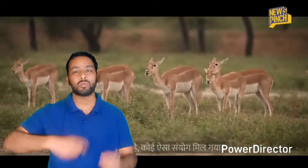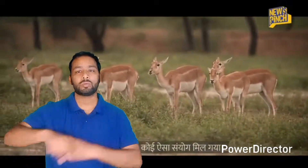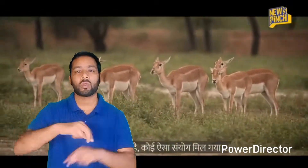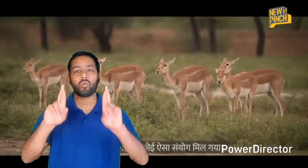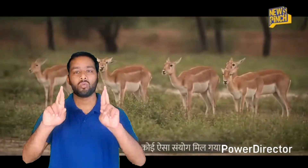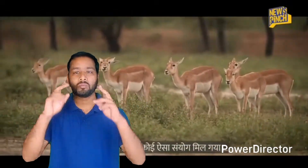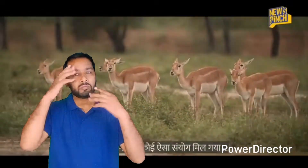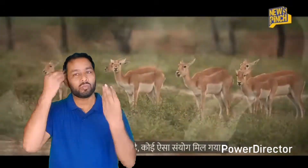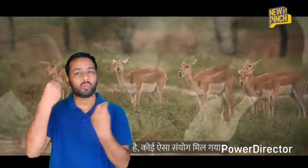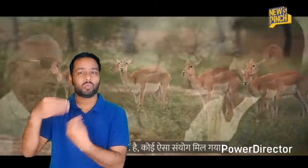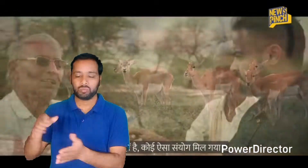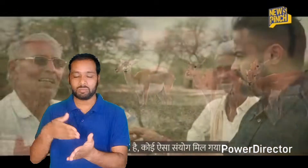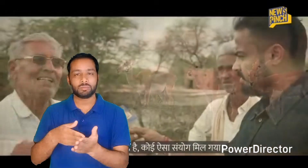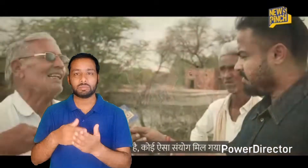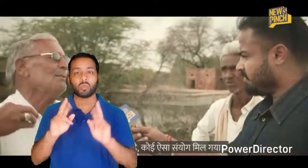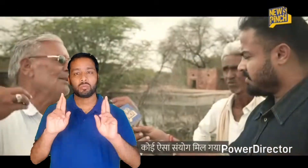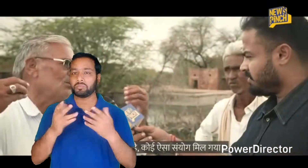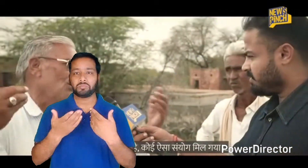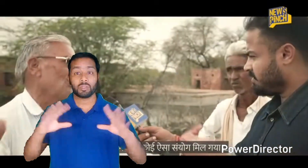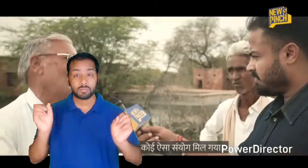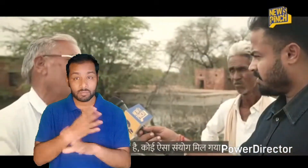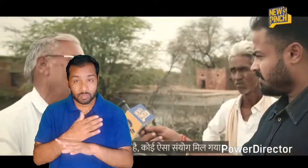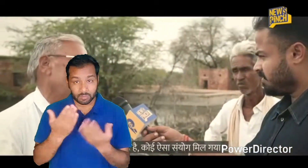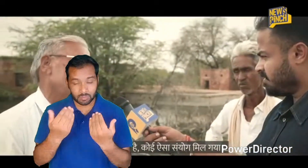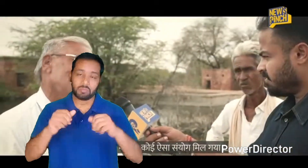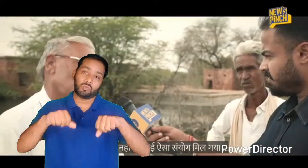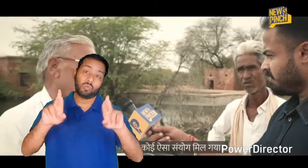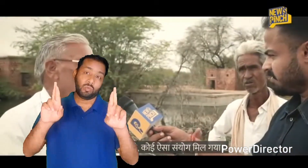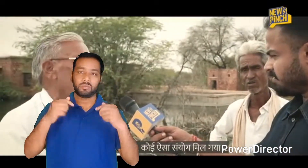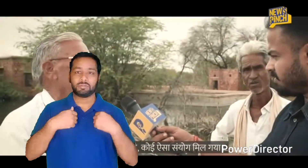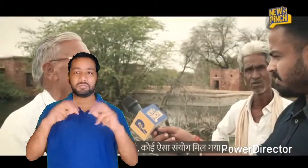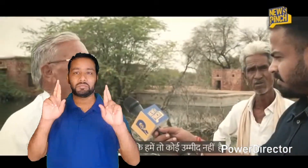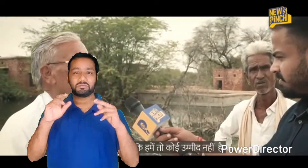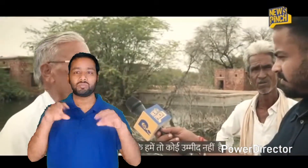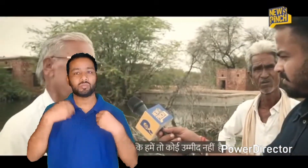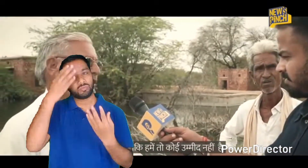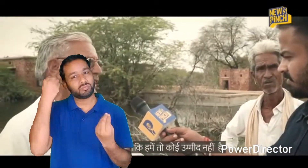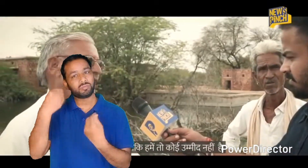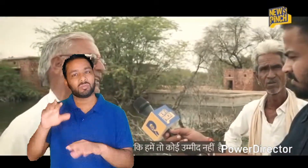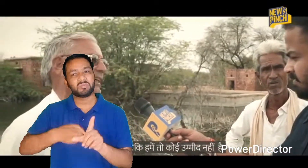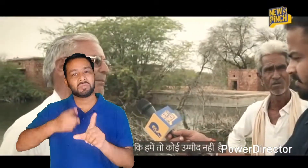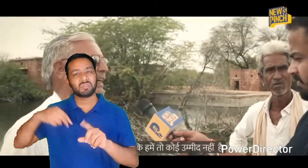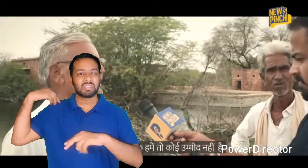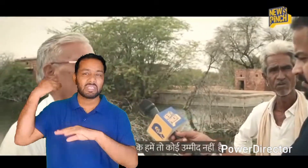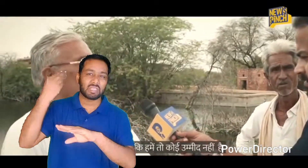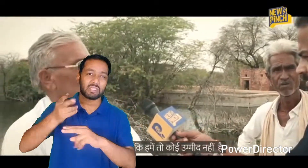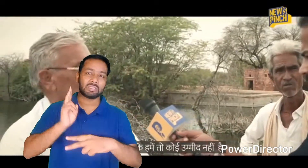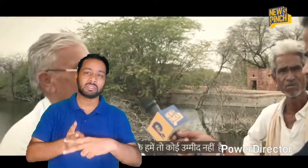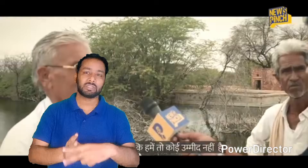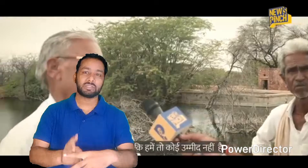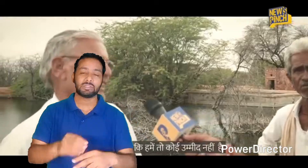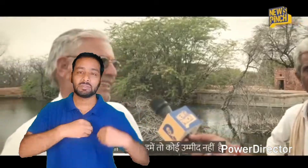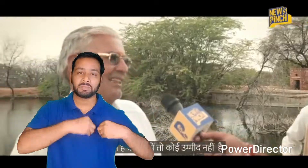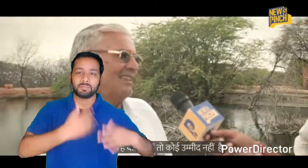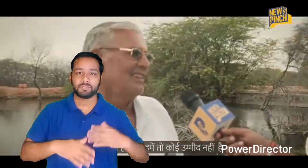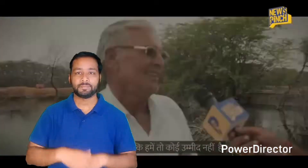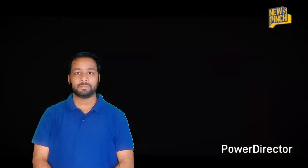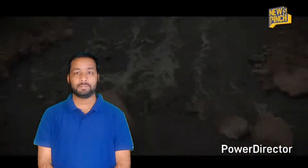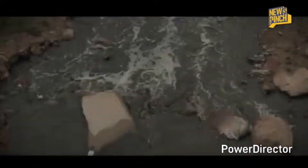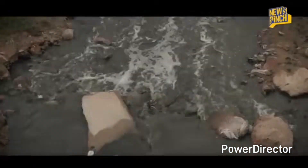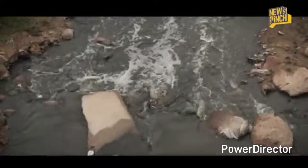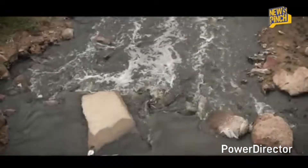हमें तो आशा नहीं है, कोई ऐसा ही जोग आ गया, ऐसा ही संजोग मिल गया, कोई हो जाता, बाकी हमें तो कोई आशा नहीं।